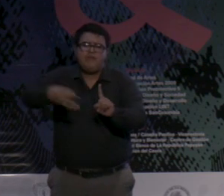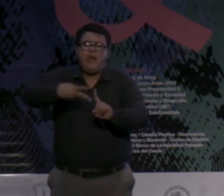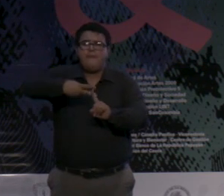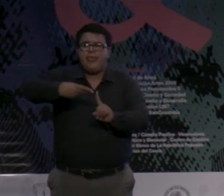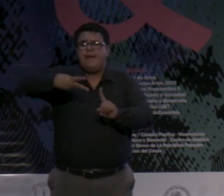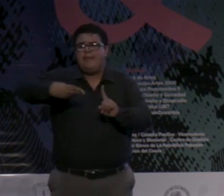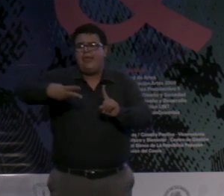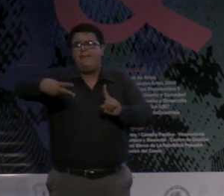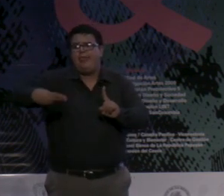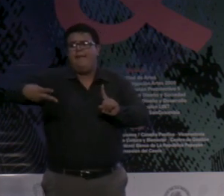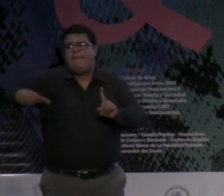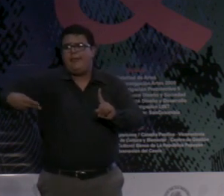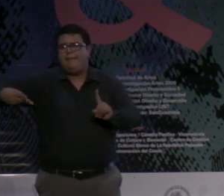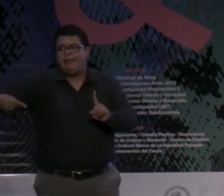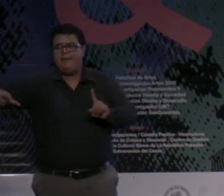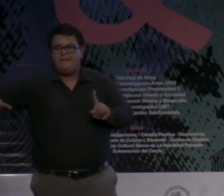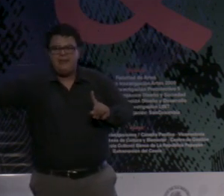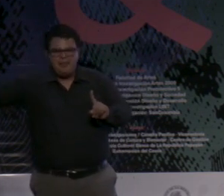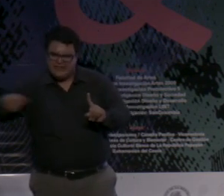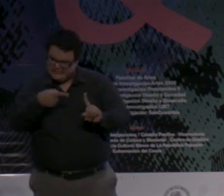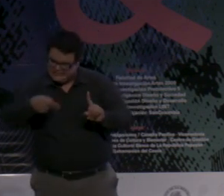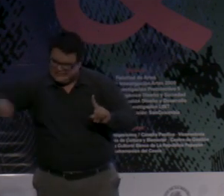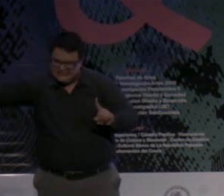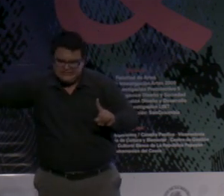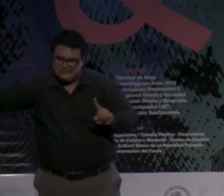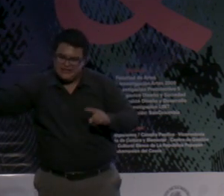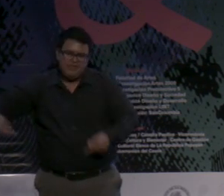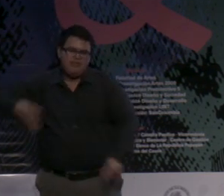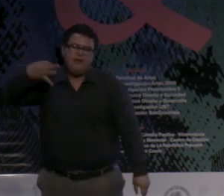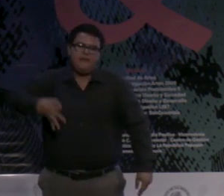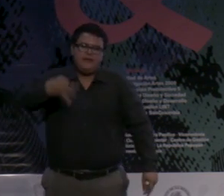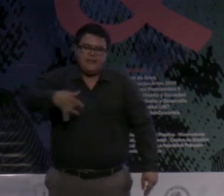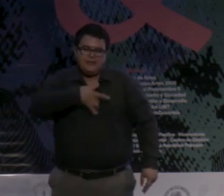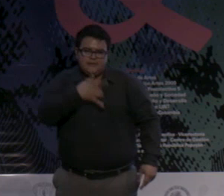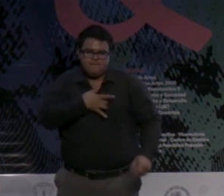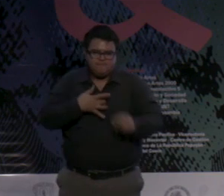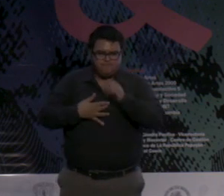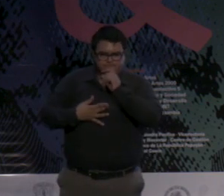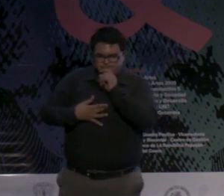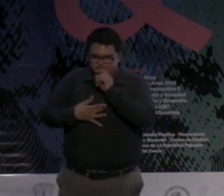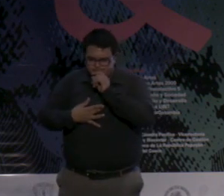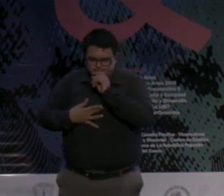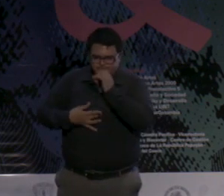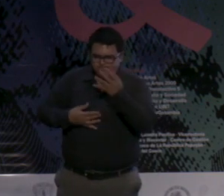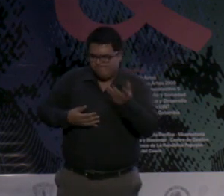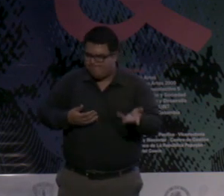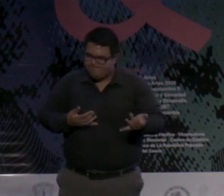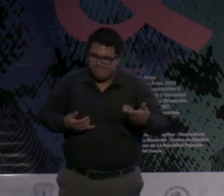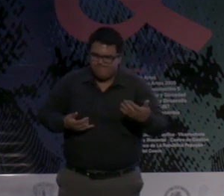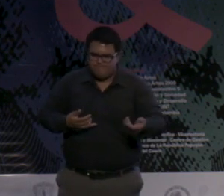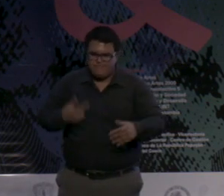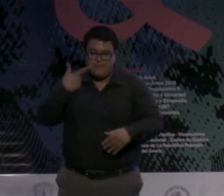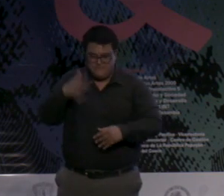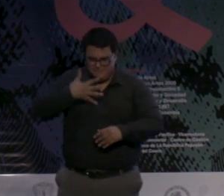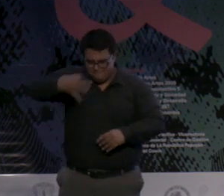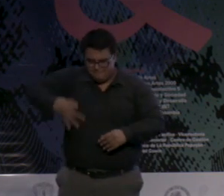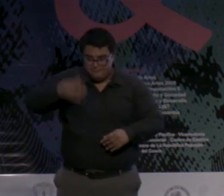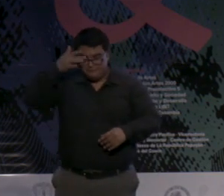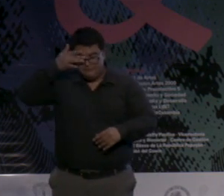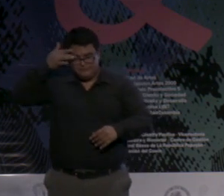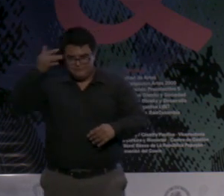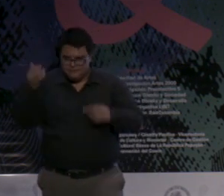estructuras de dominio que apuntan a algo que parece más articulado. Yo digo, ni siquiera eso es un testimonio que